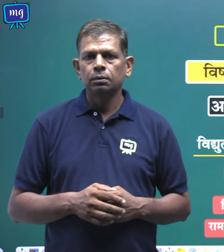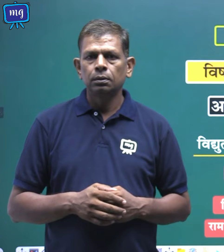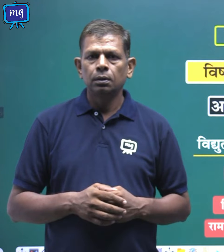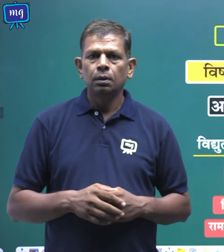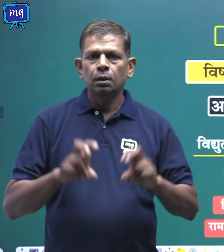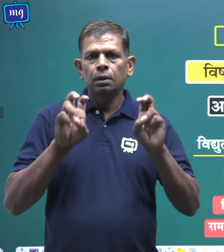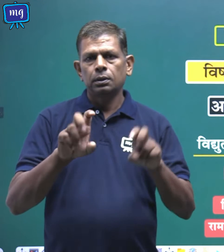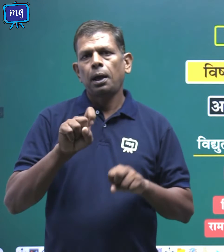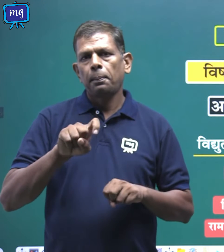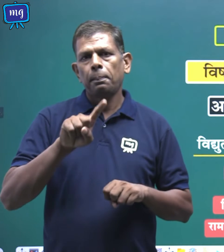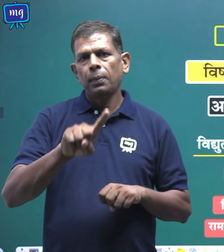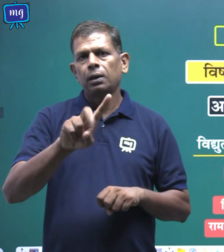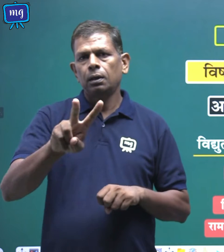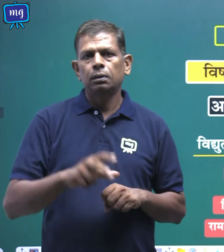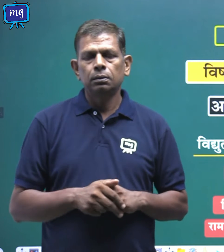अध्याय 12